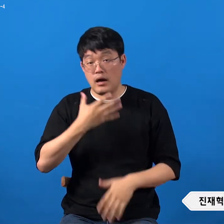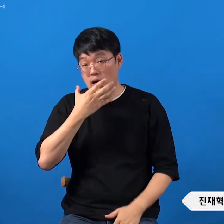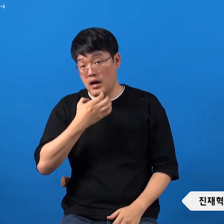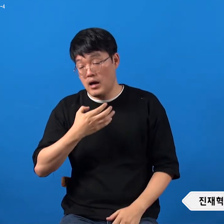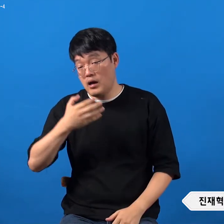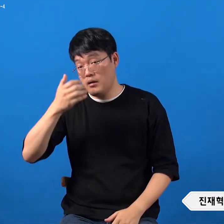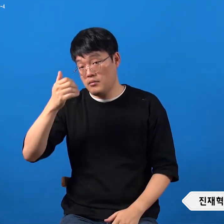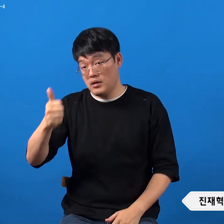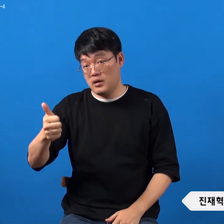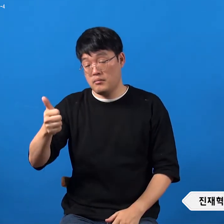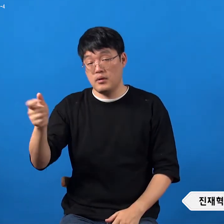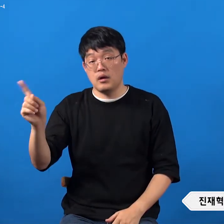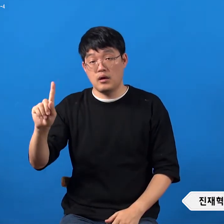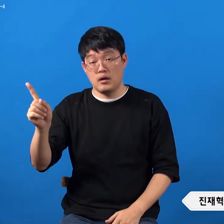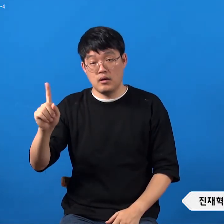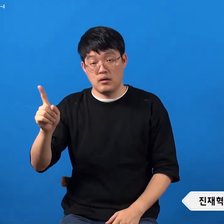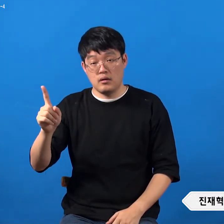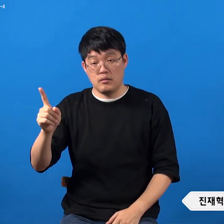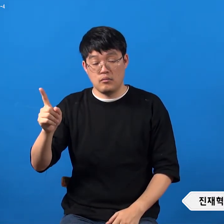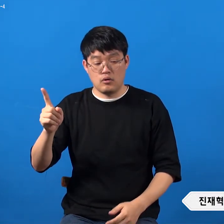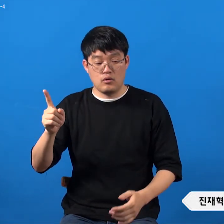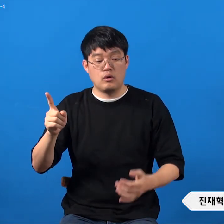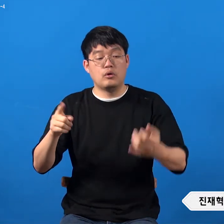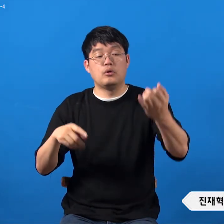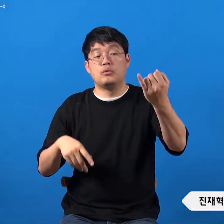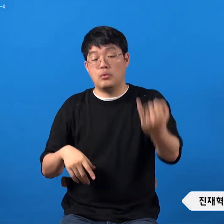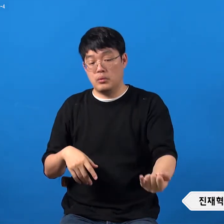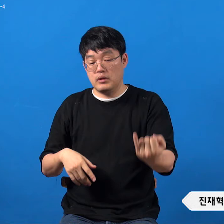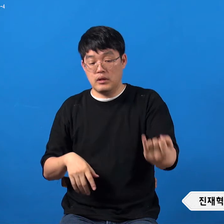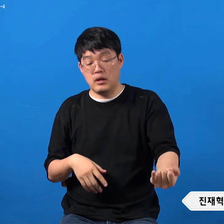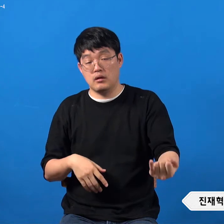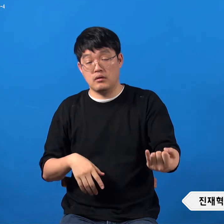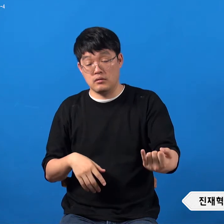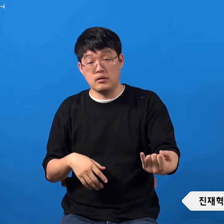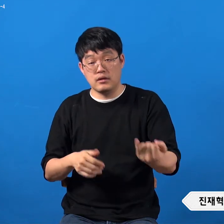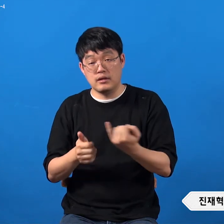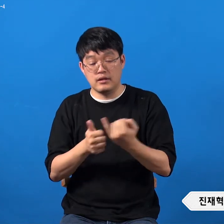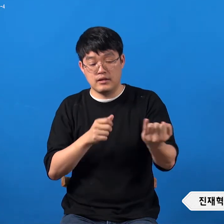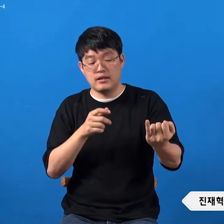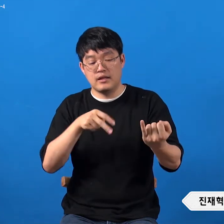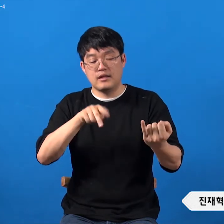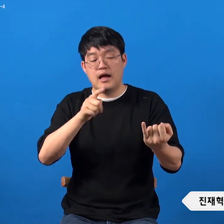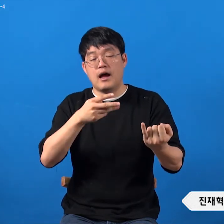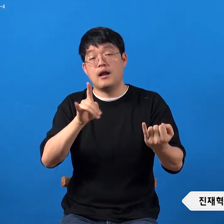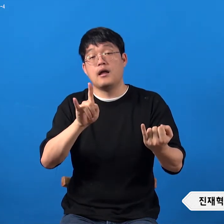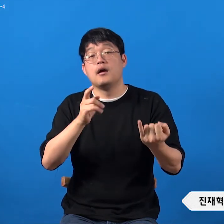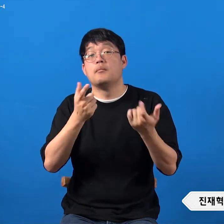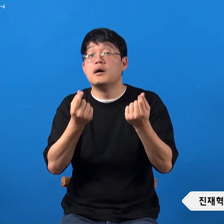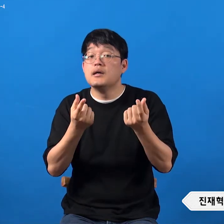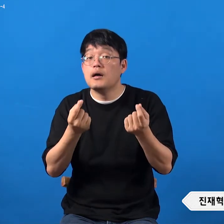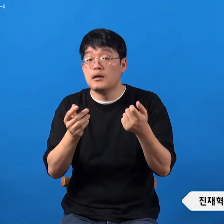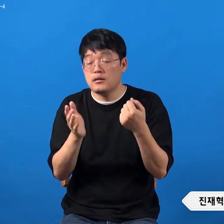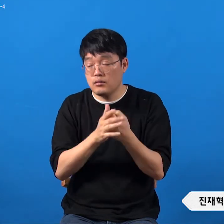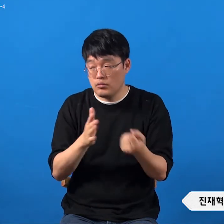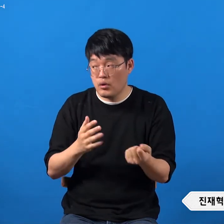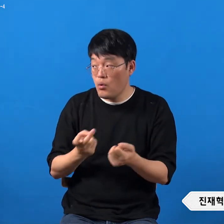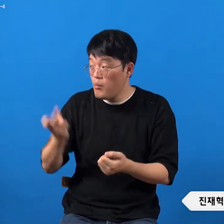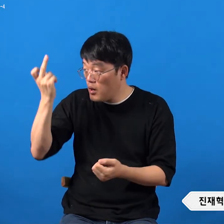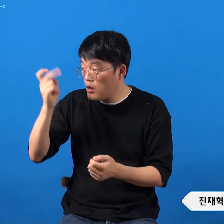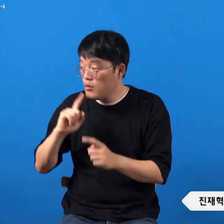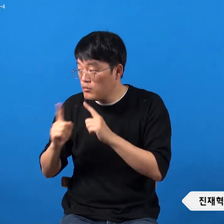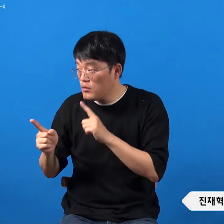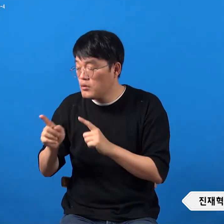동생, 이복 누이가 바로 사레입니다. 그러므로 그를 오빠라고 부르는 것은 정확하게 틀린 것은